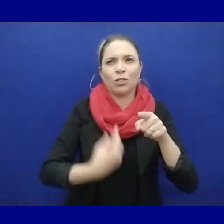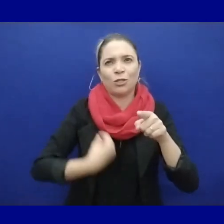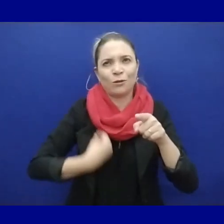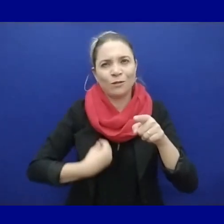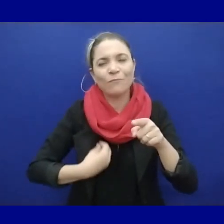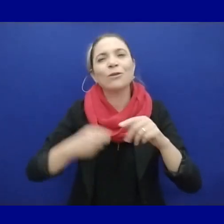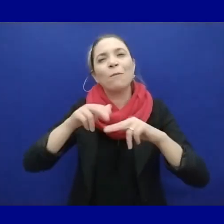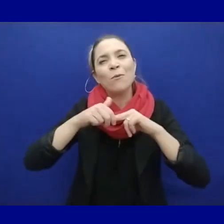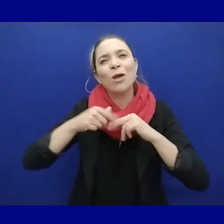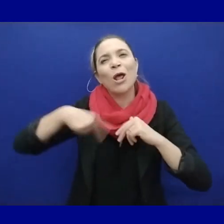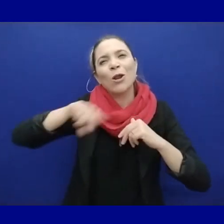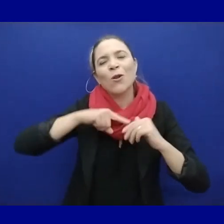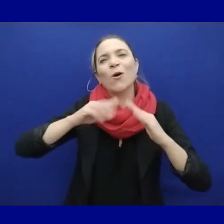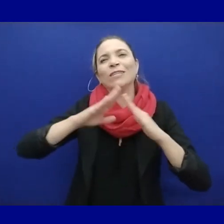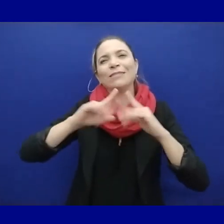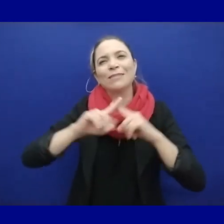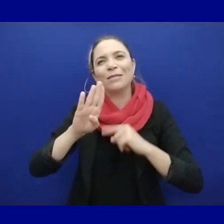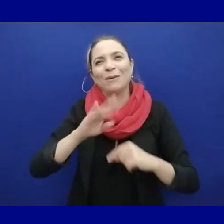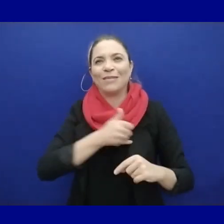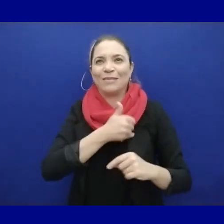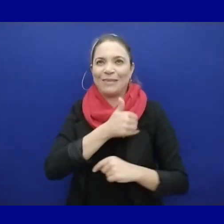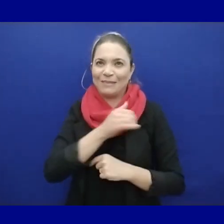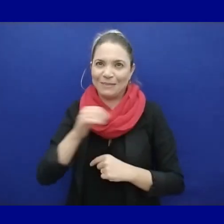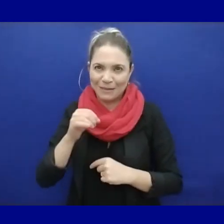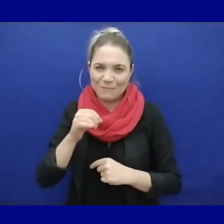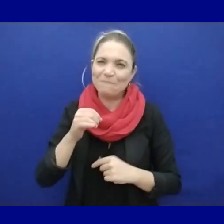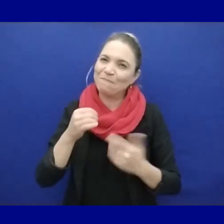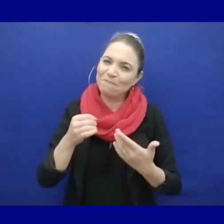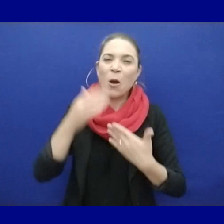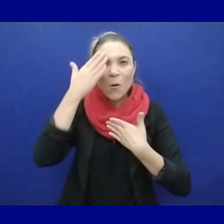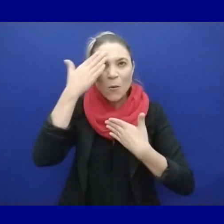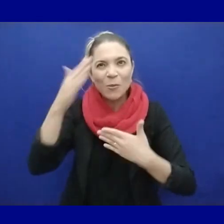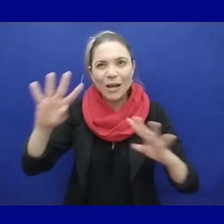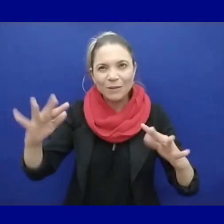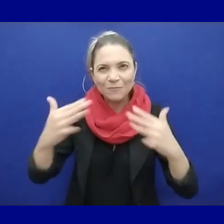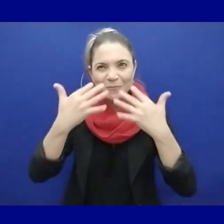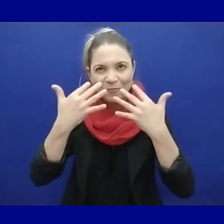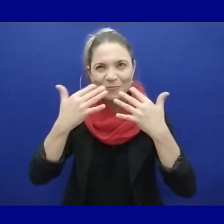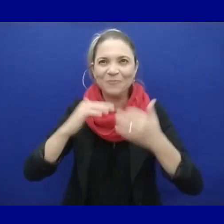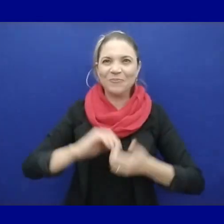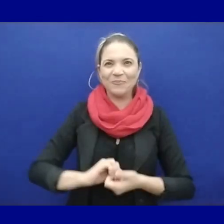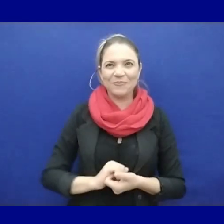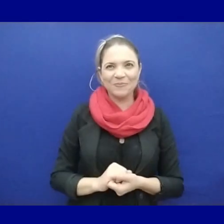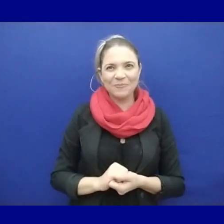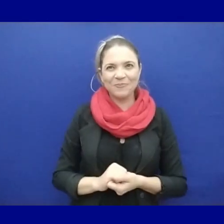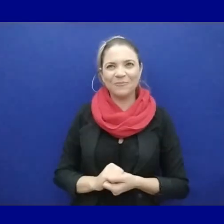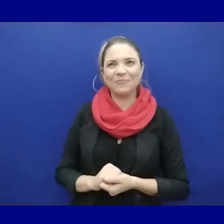centenária comunidade batista divinopolitana. Muito obrigado por sua atenção.